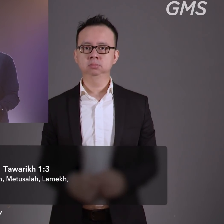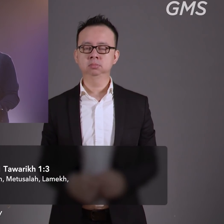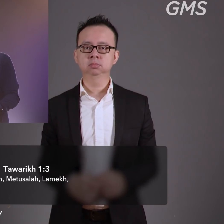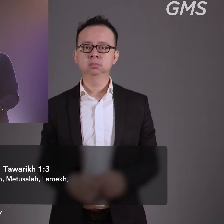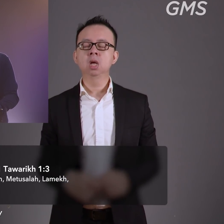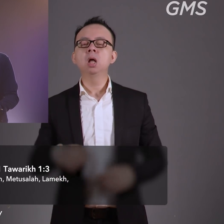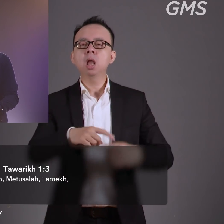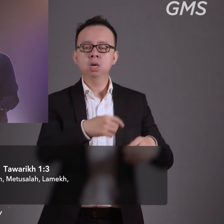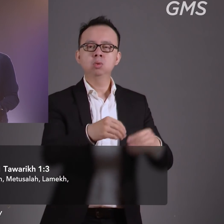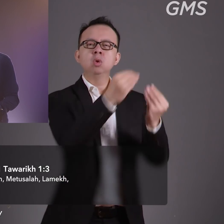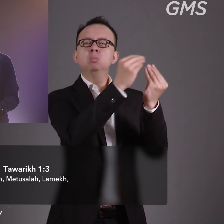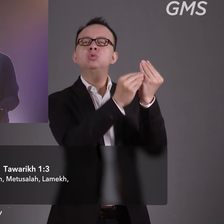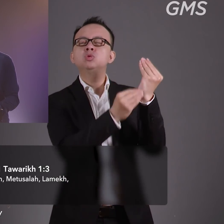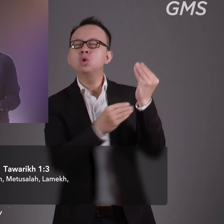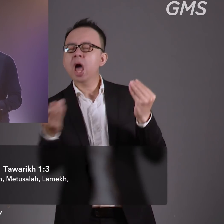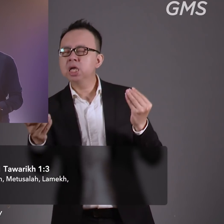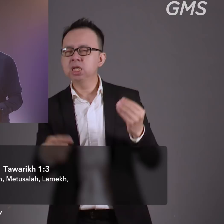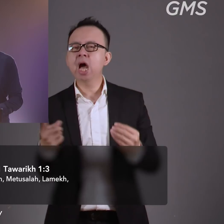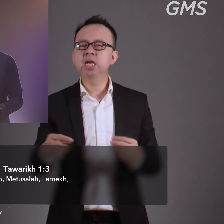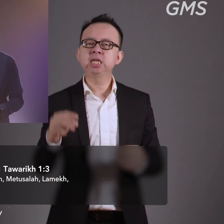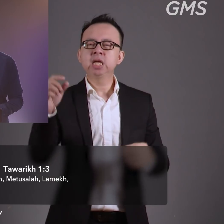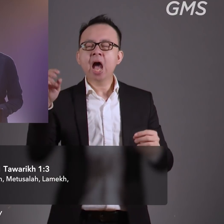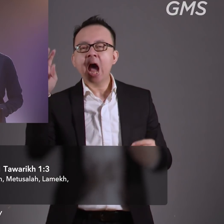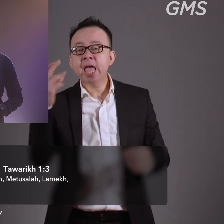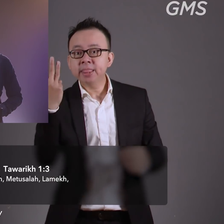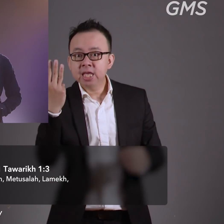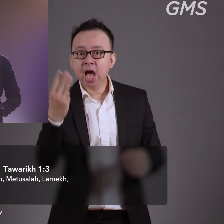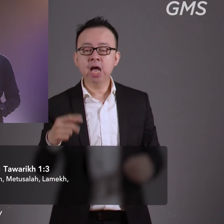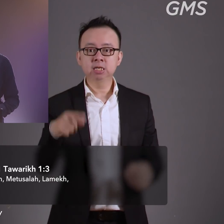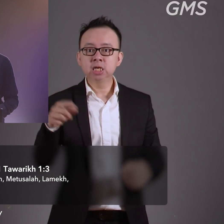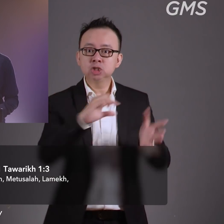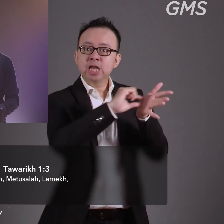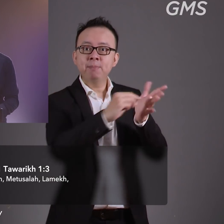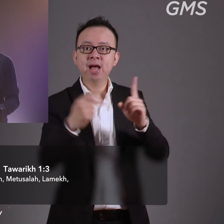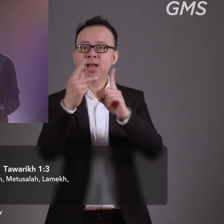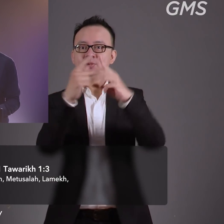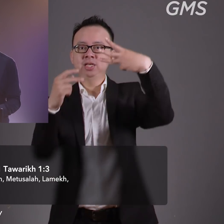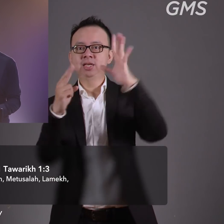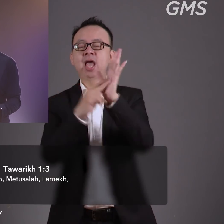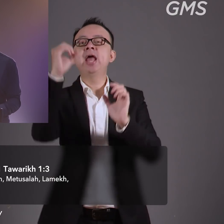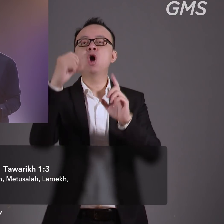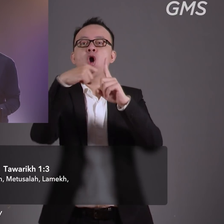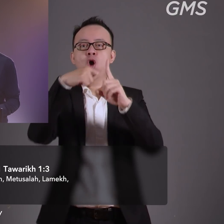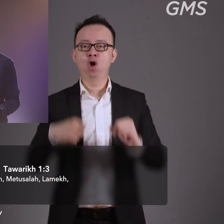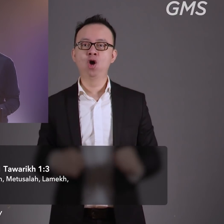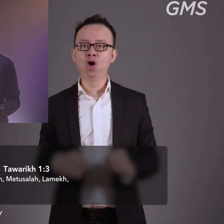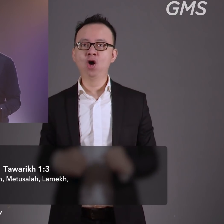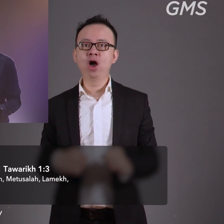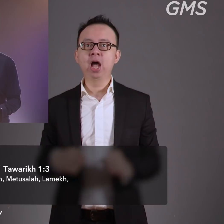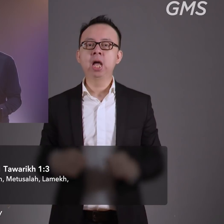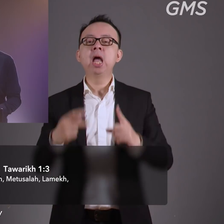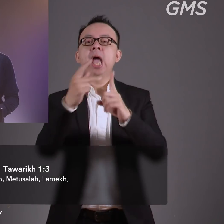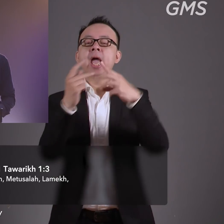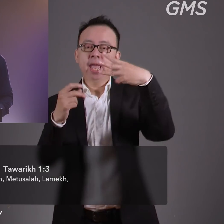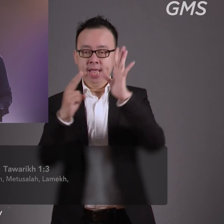generasi kemudian muncullah di ayat 3 namanya Henok. Henok ini istimewa, garis bawahi, karena Henok